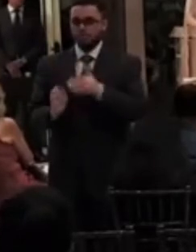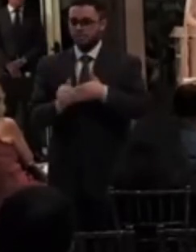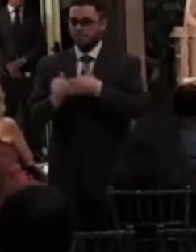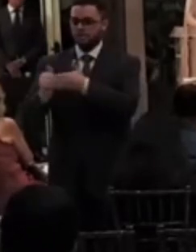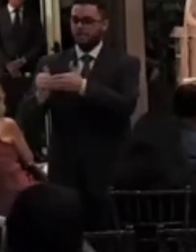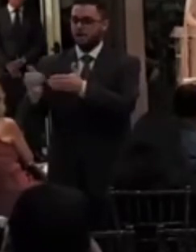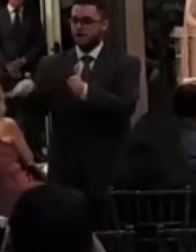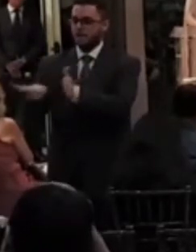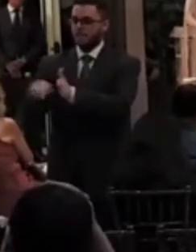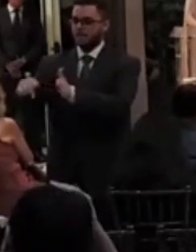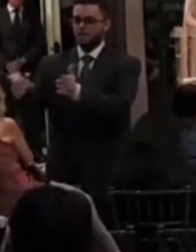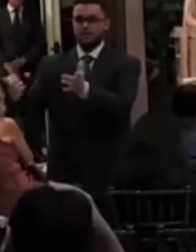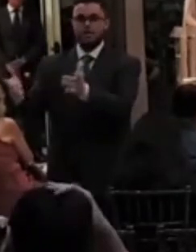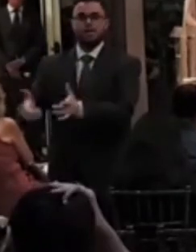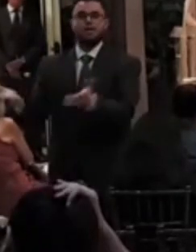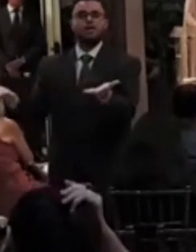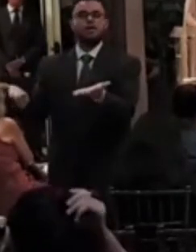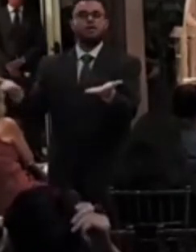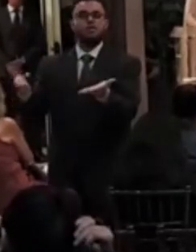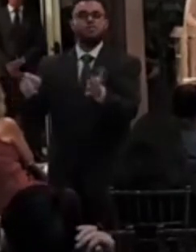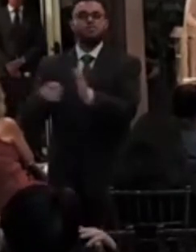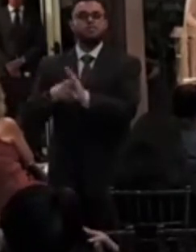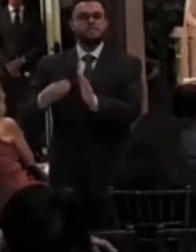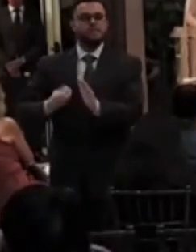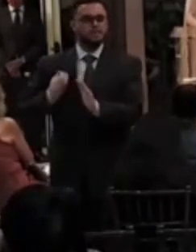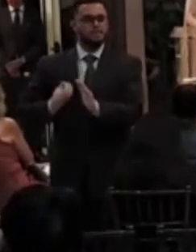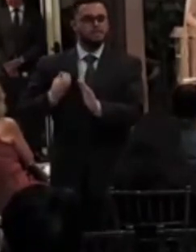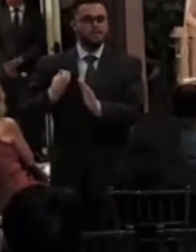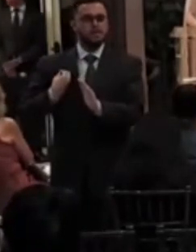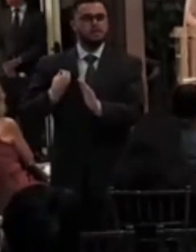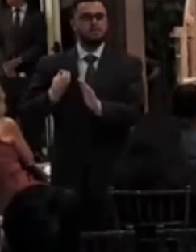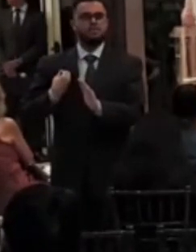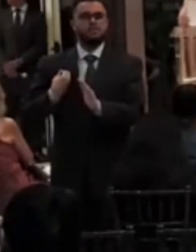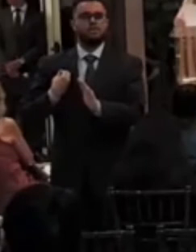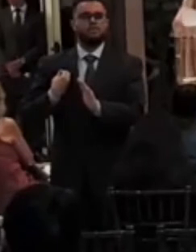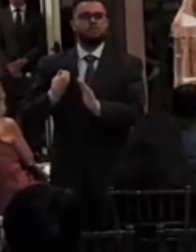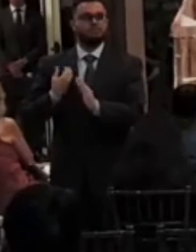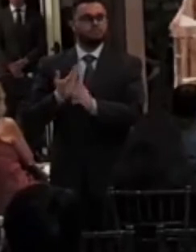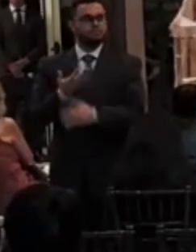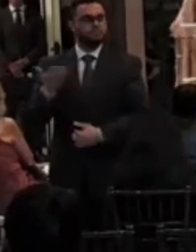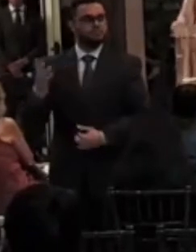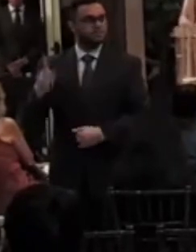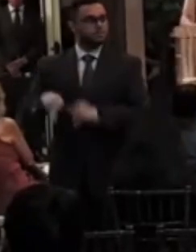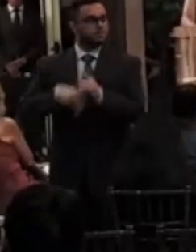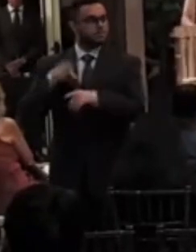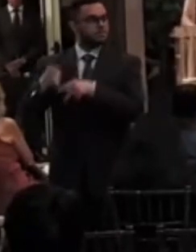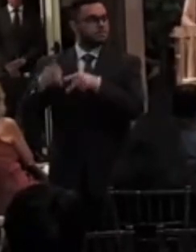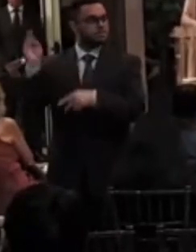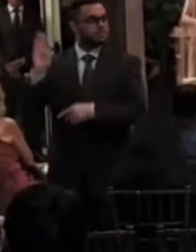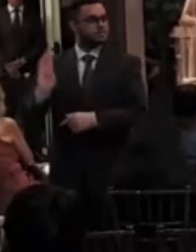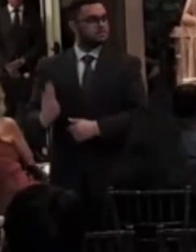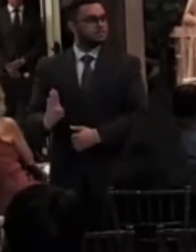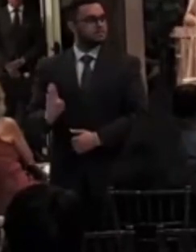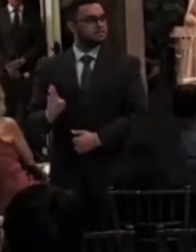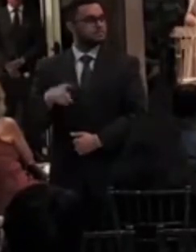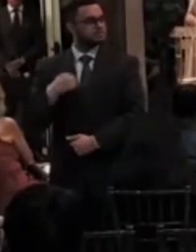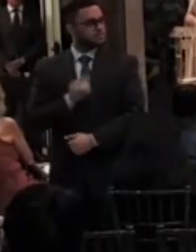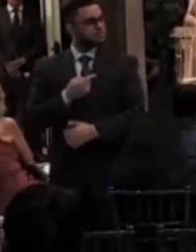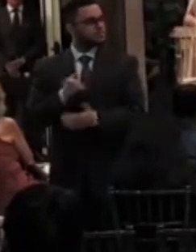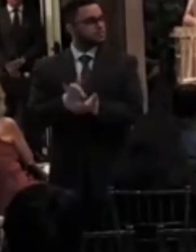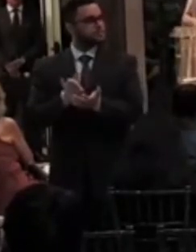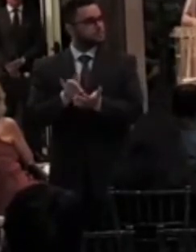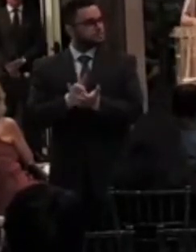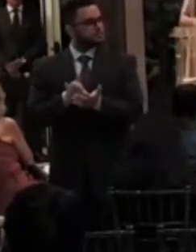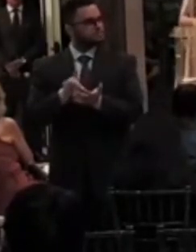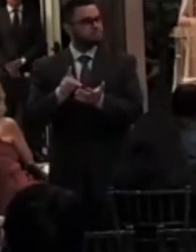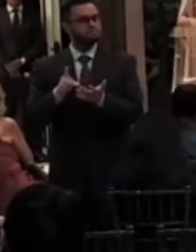lugar na história e na vida cotidiana do povo brasileiro. Temos muito o que